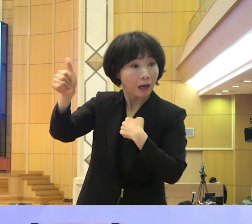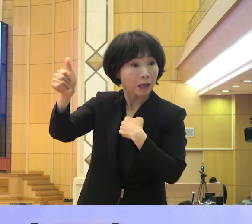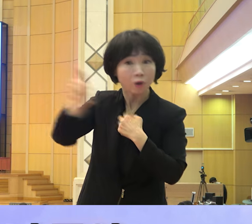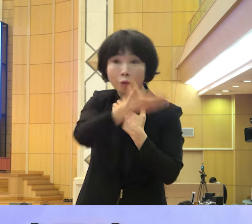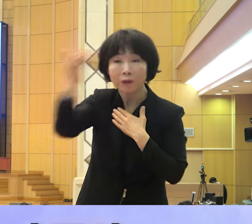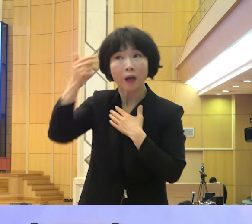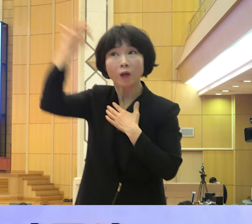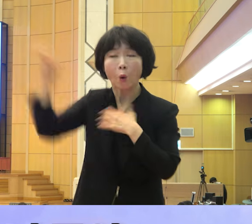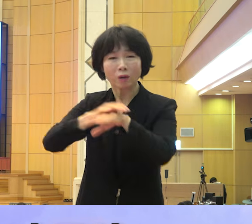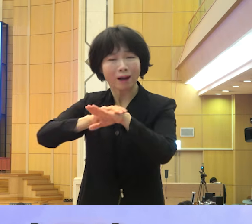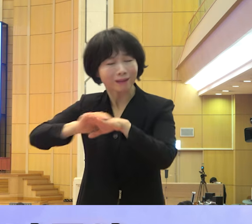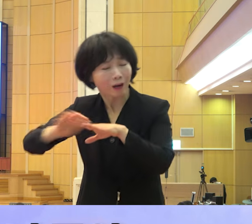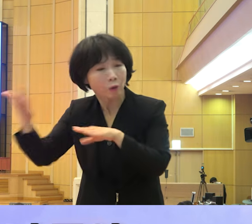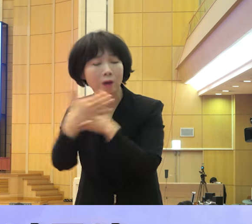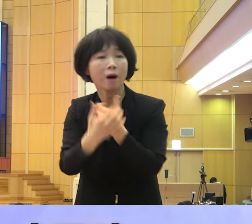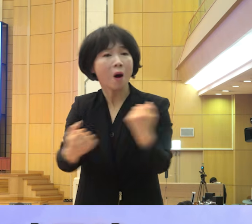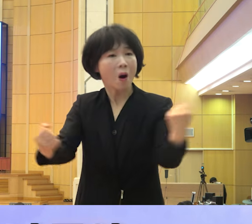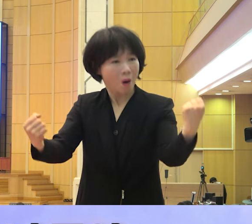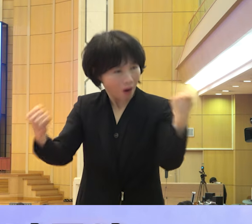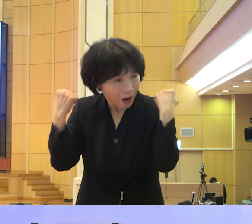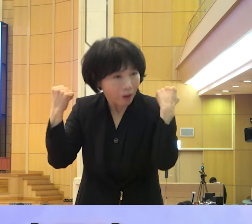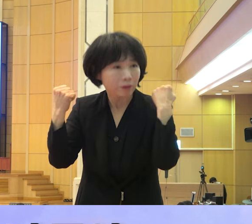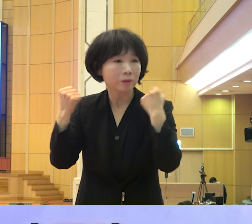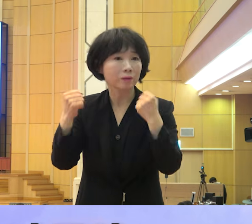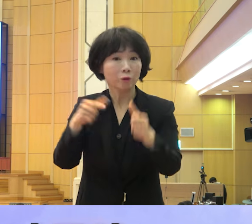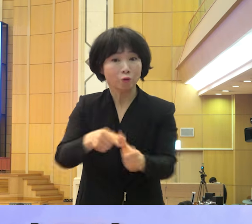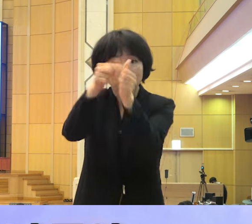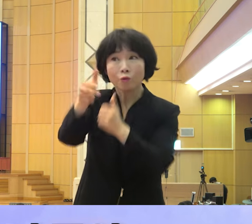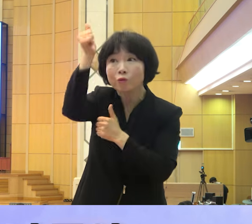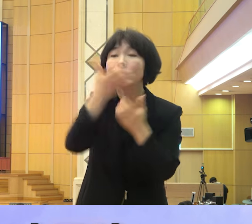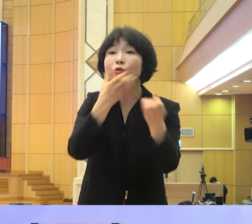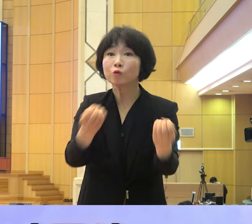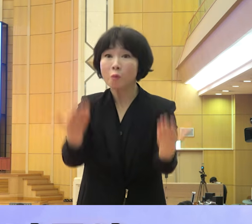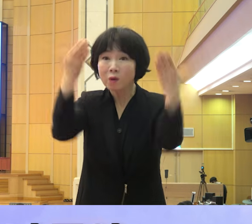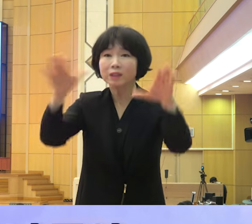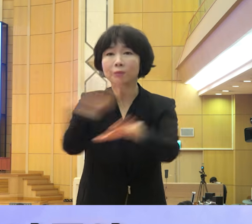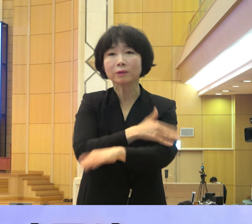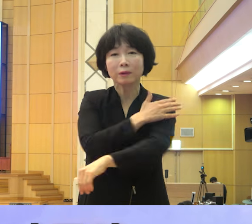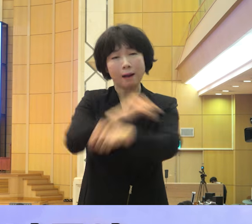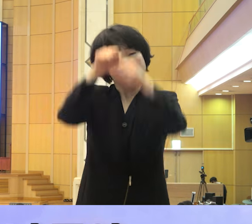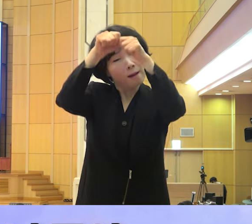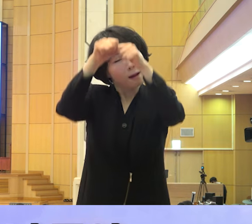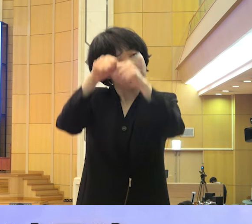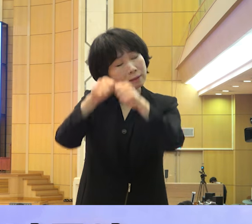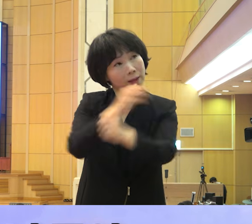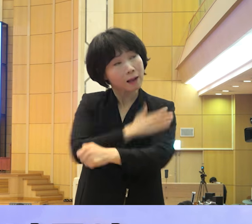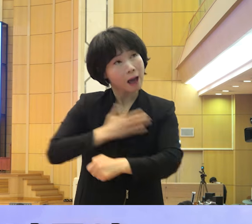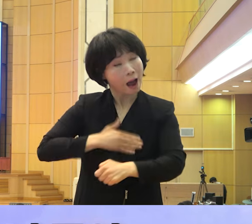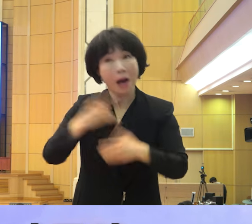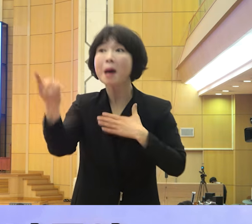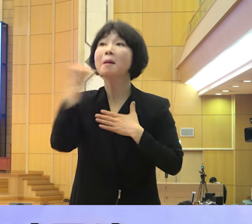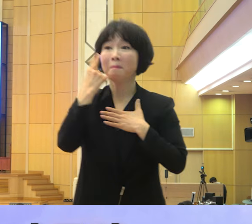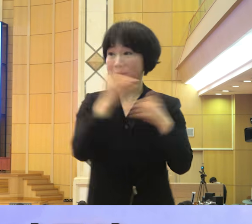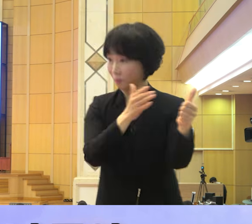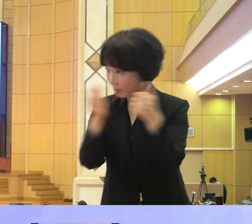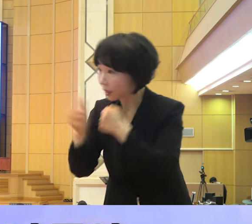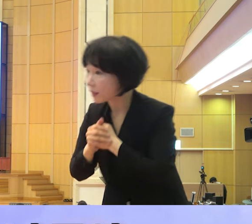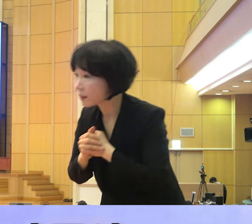하고 범사 잘되게 하고 강건하게 하고 정말 나의 구주요 축복이라는 사실을 이제부터 알아보도록 하겠습니다.